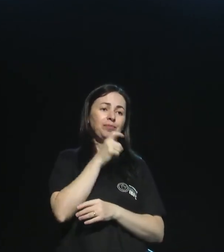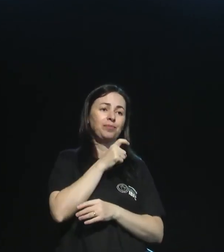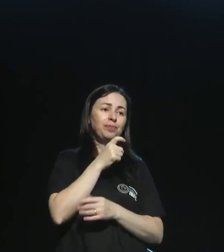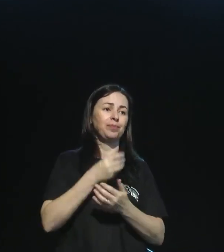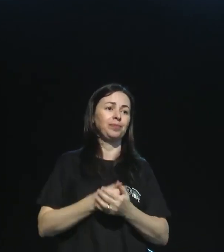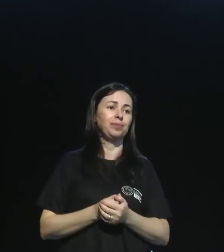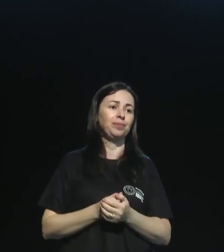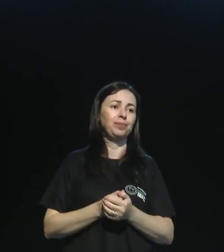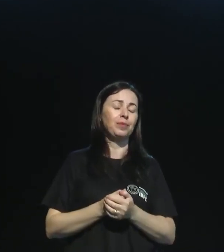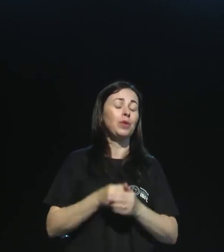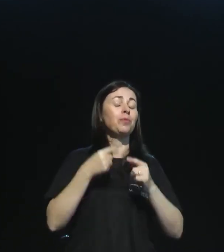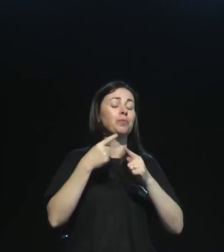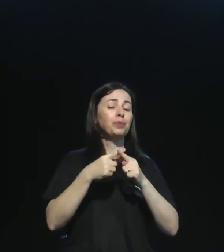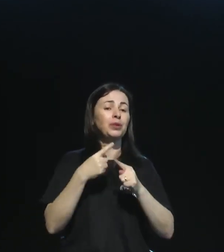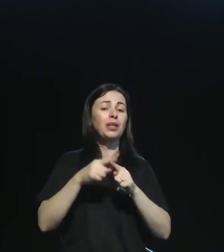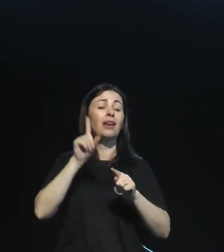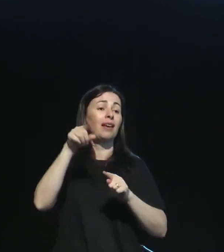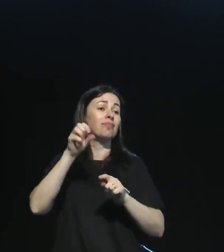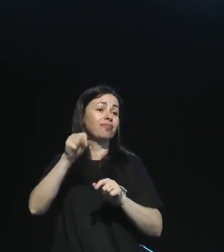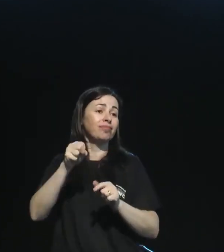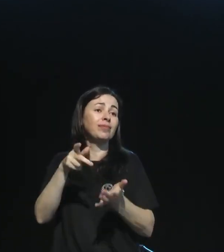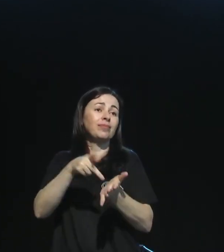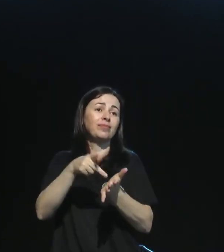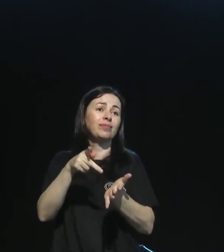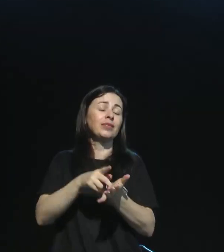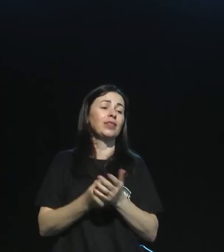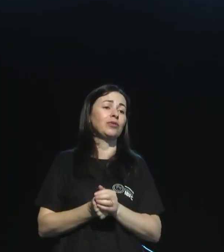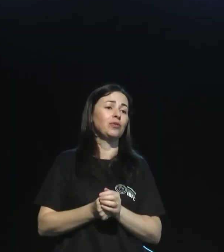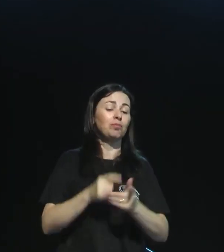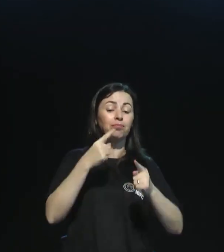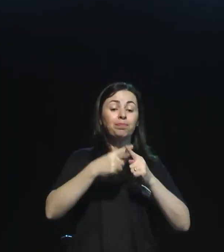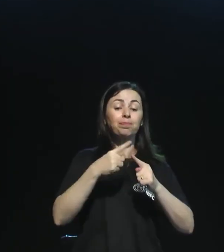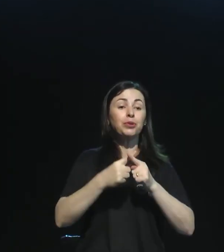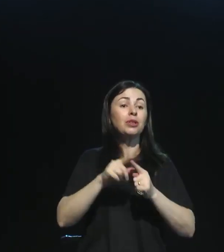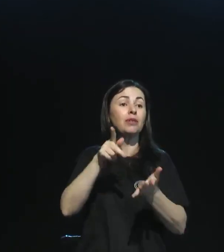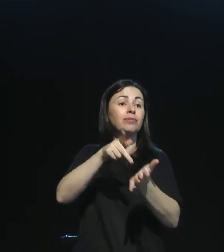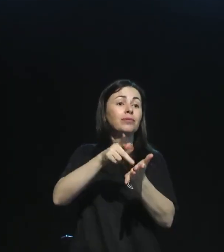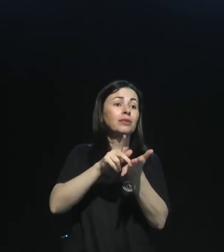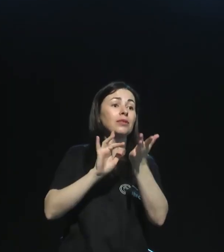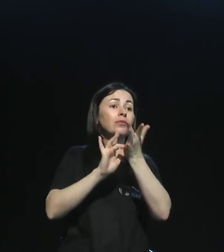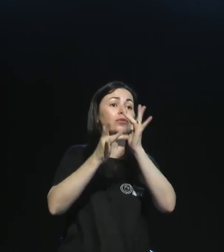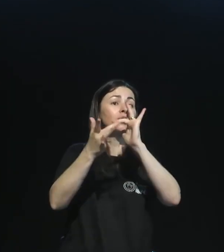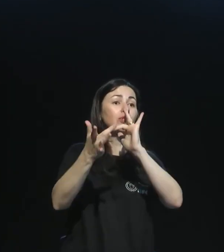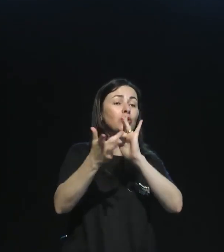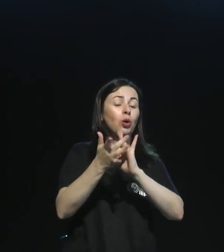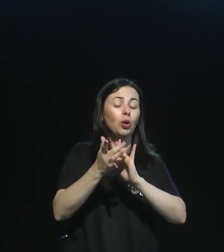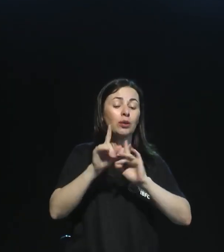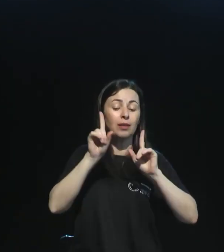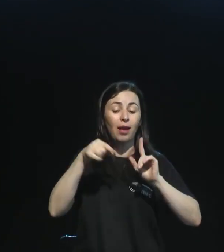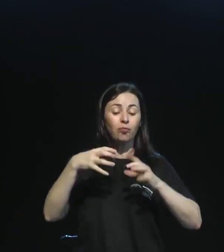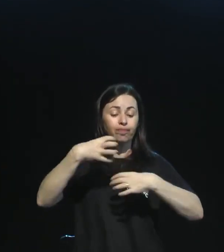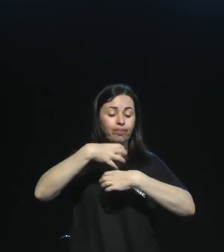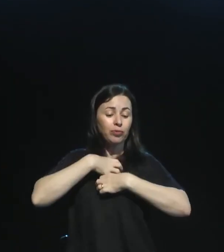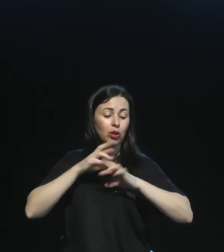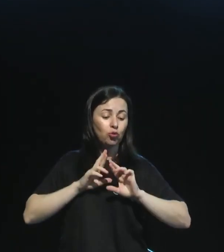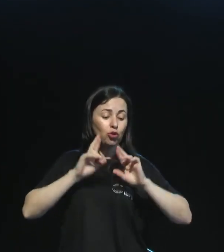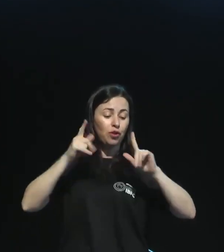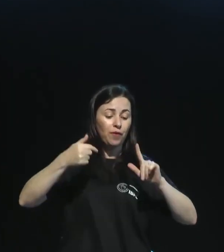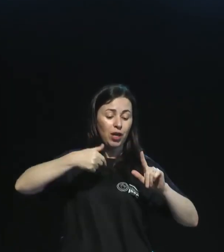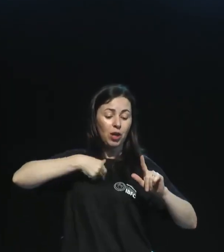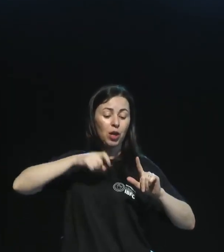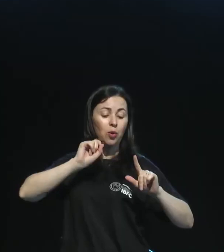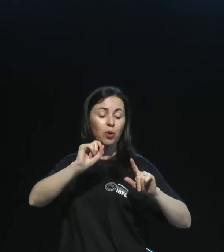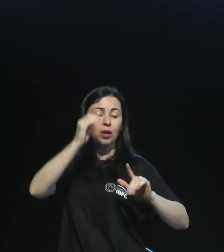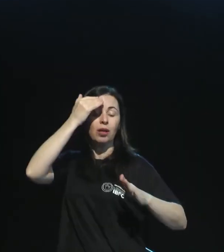Essa é a verdade. Se a verdade de Jesus for diferente daquilo que você